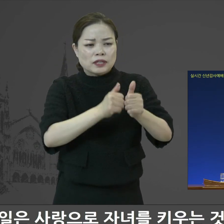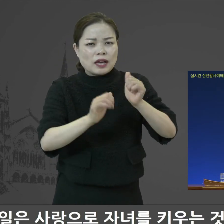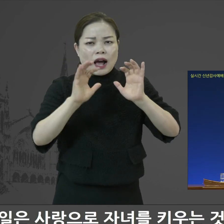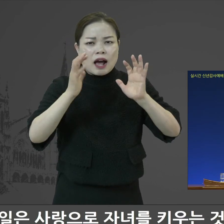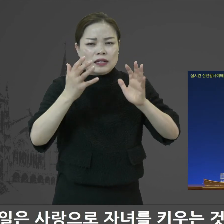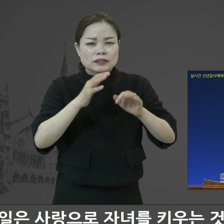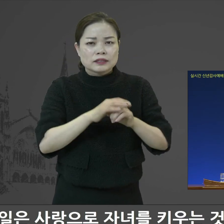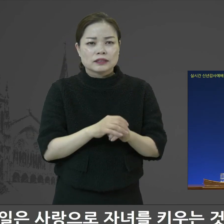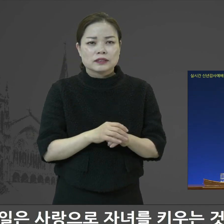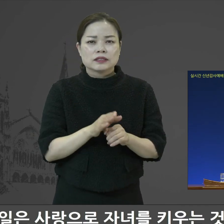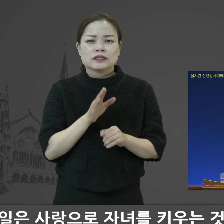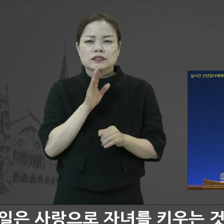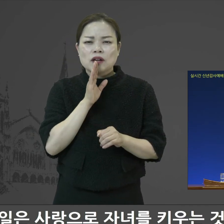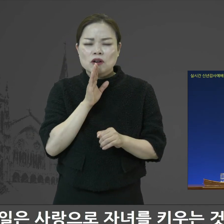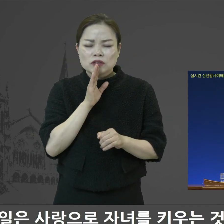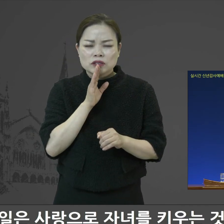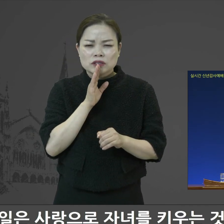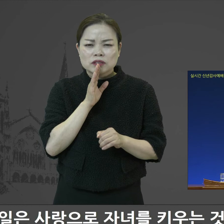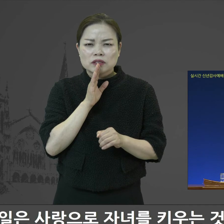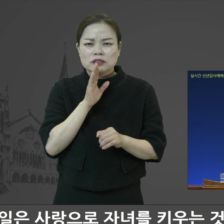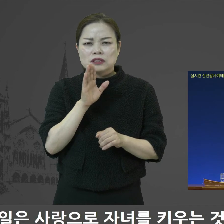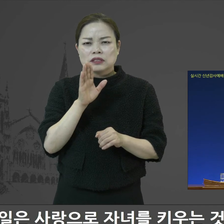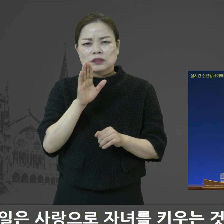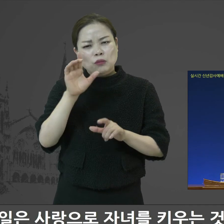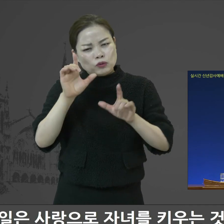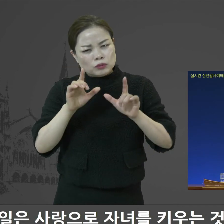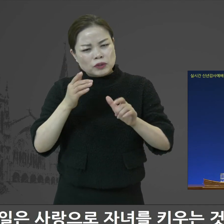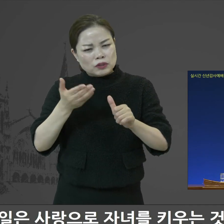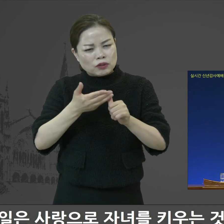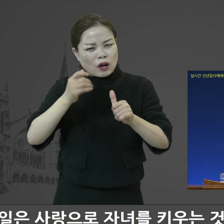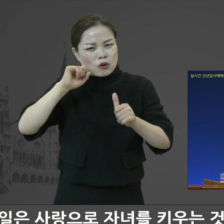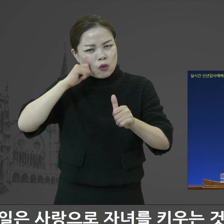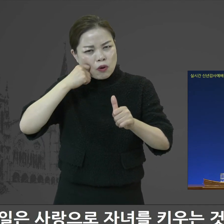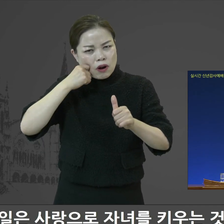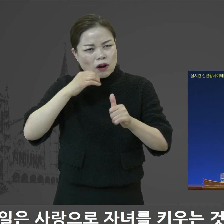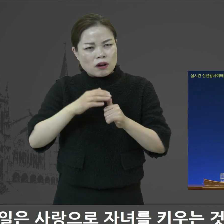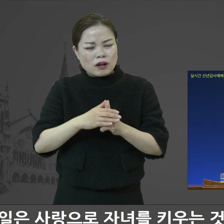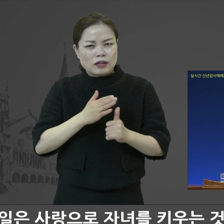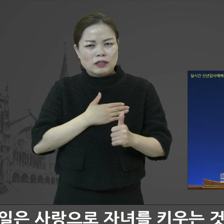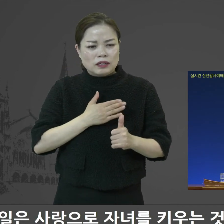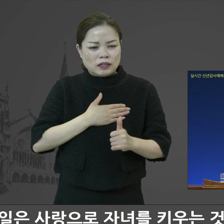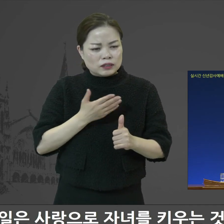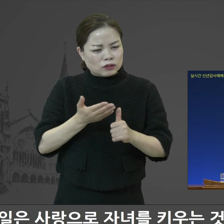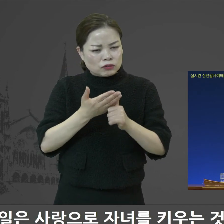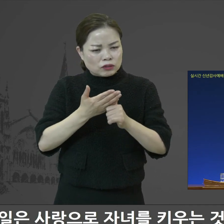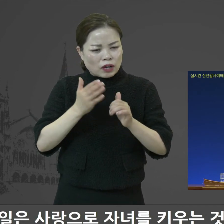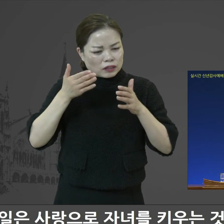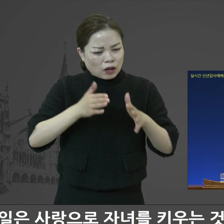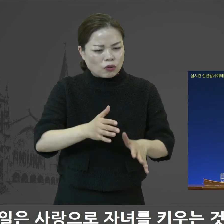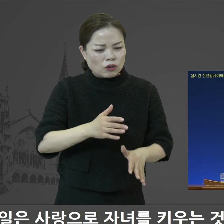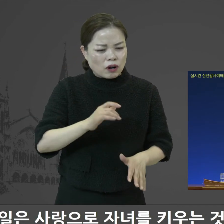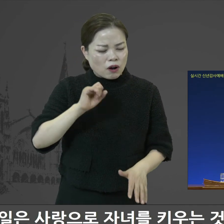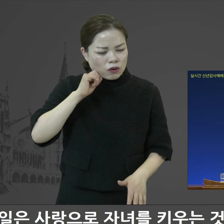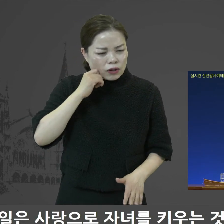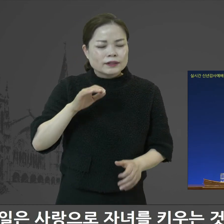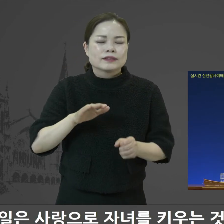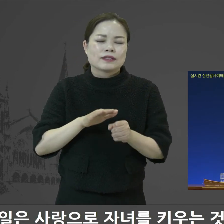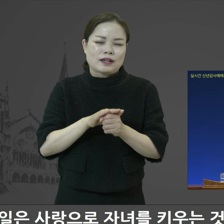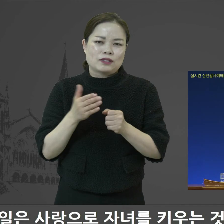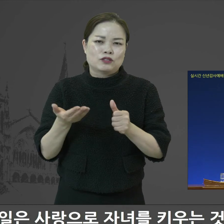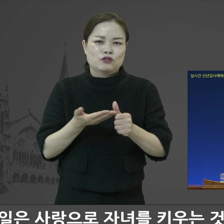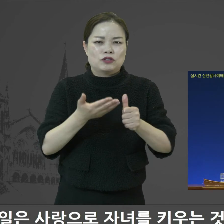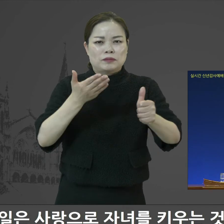아이들을 현실로 키우려니까 자꾸 힘든 겁니다. 그러니까 아이들을 낳을 엄두가 안 나는 거죠. 사랑으로